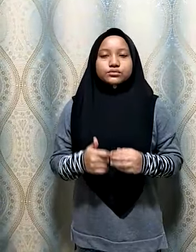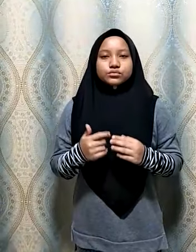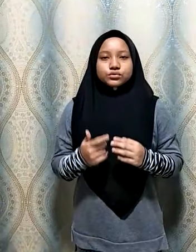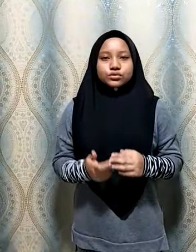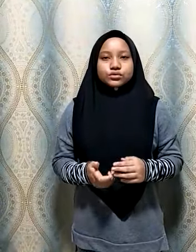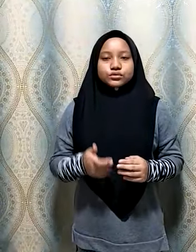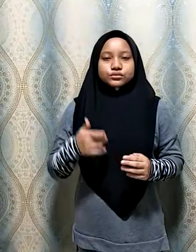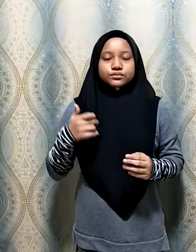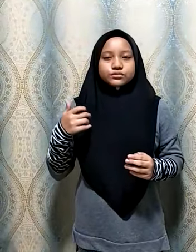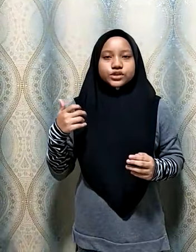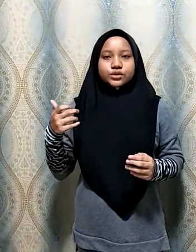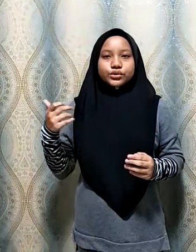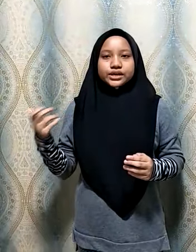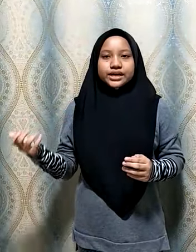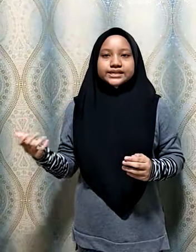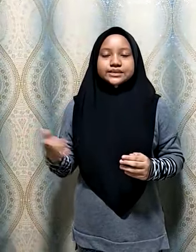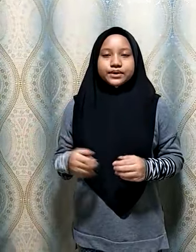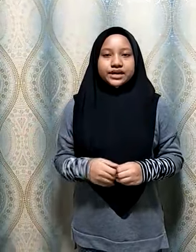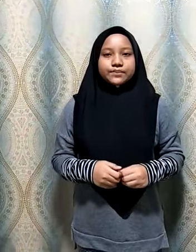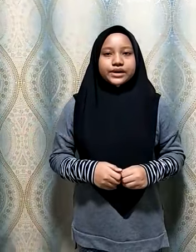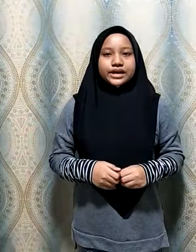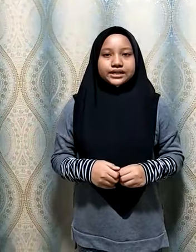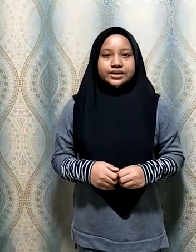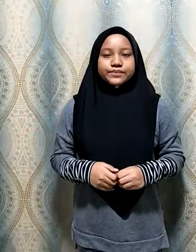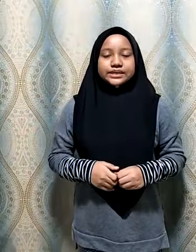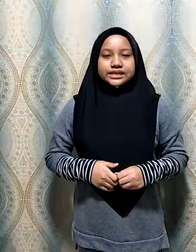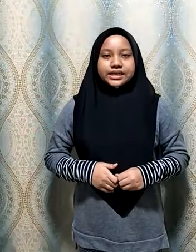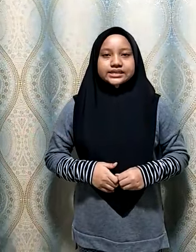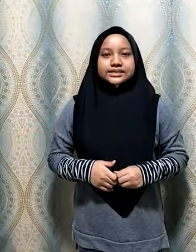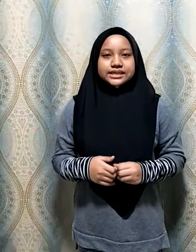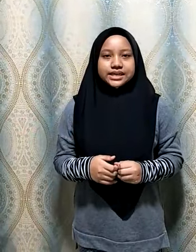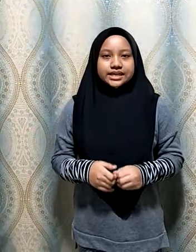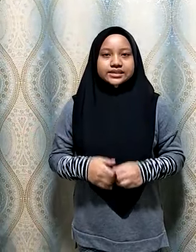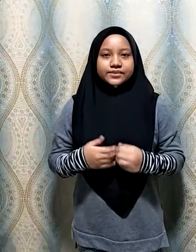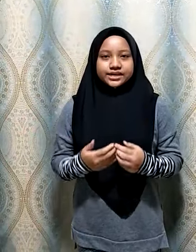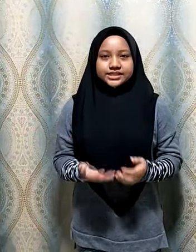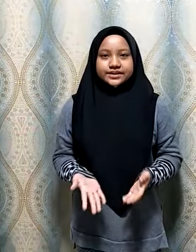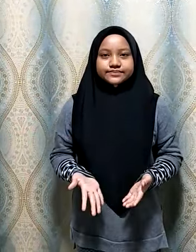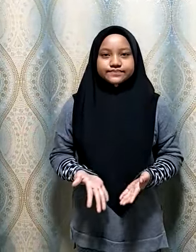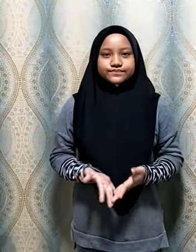untuk digunakan sebagai peralatan pertanian. Sekian, terima kasih.